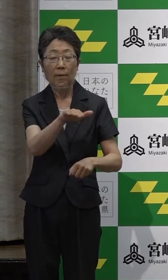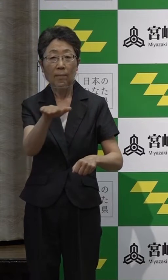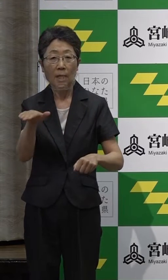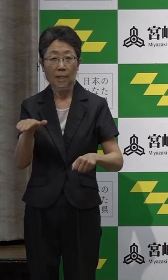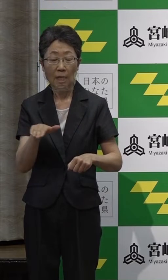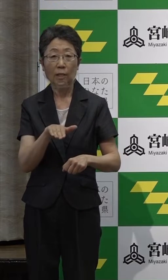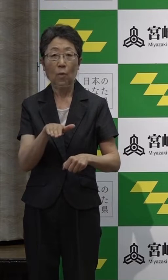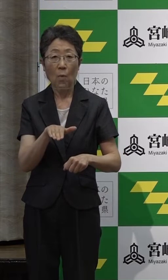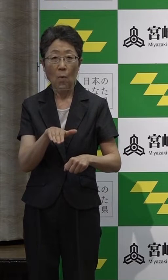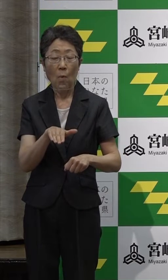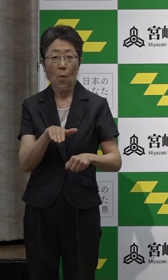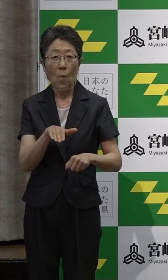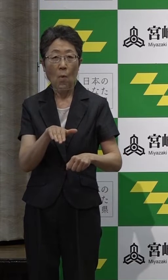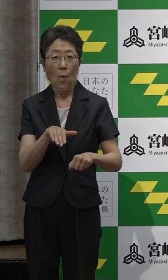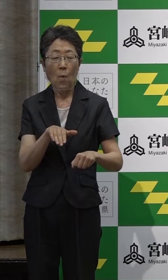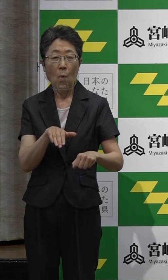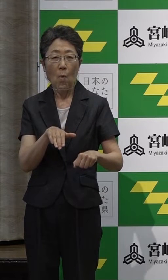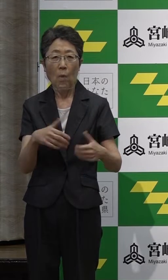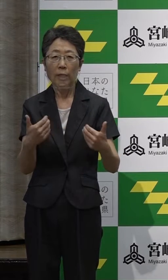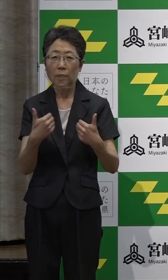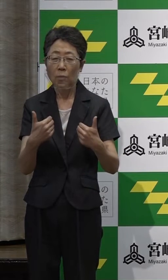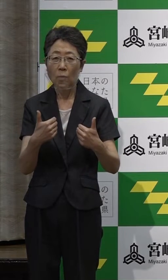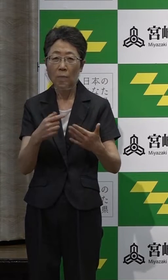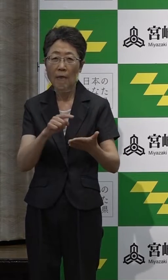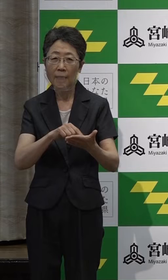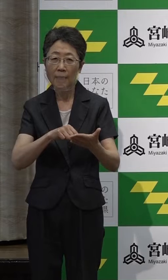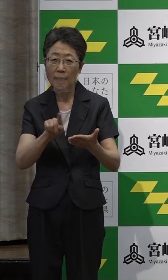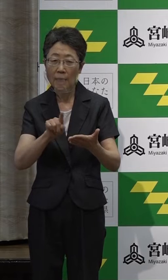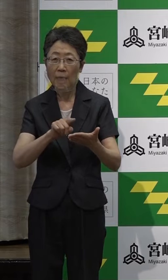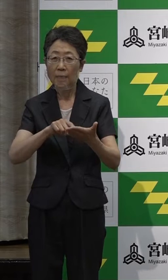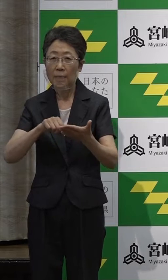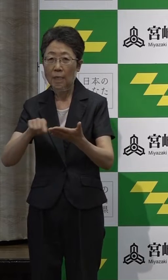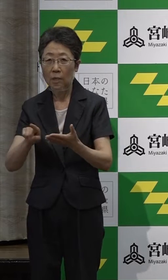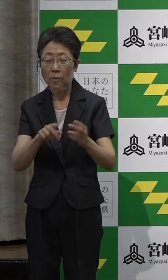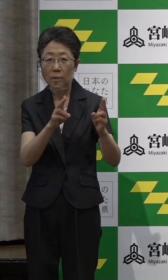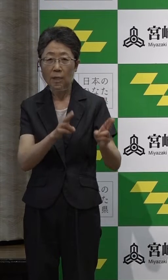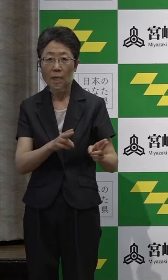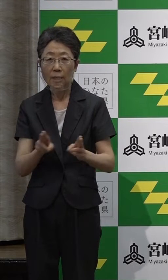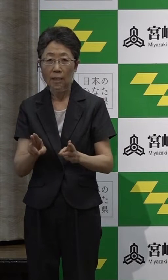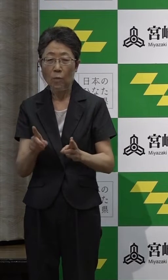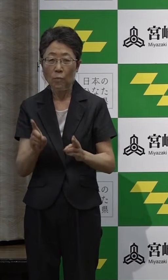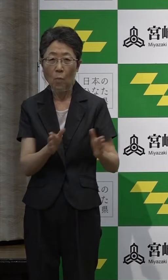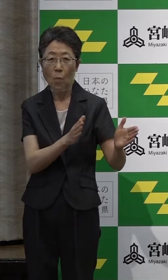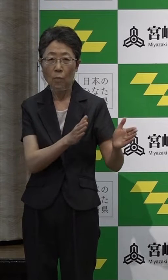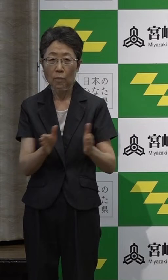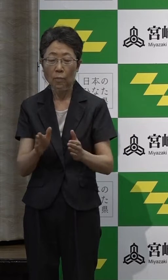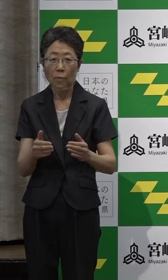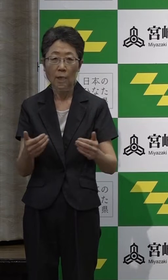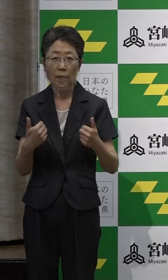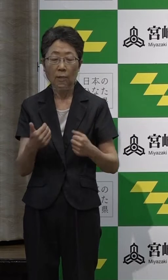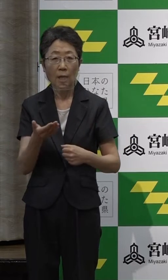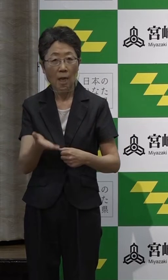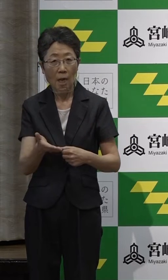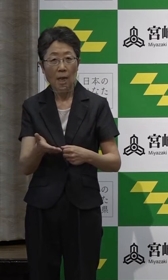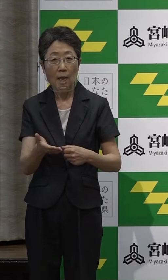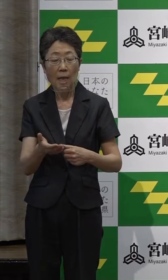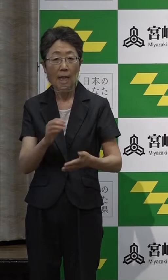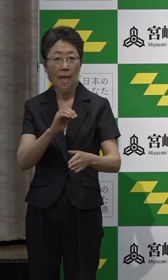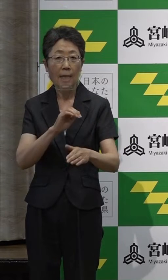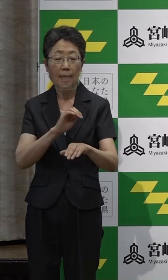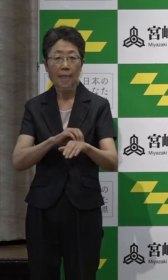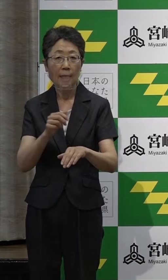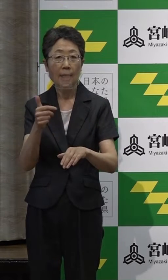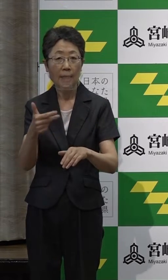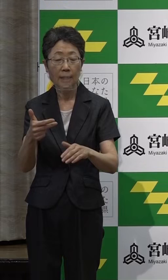そこの必要なチェックといいますかその体制を確保するかということで、医師会や看護協会等の協力もいただきなが